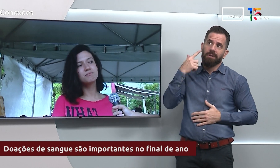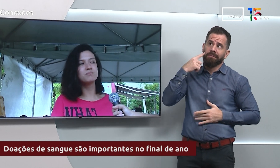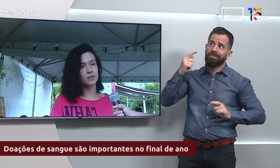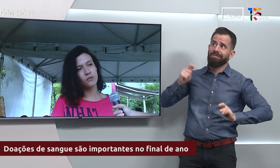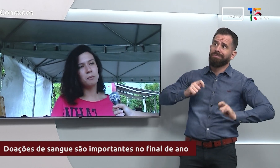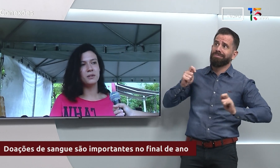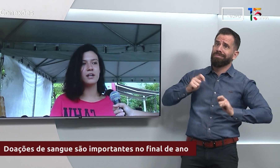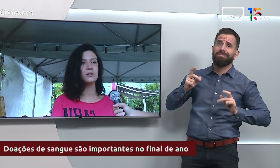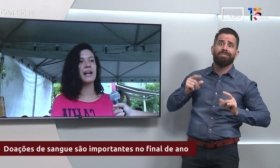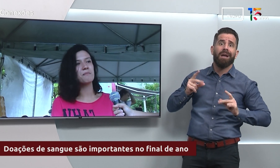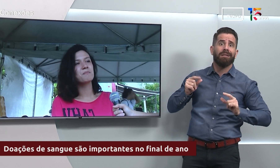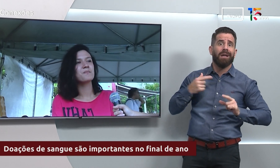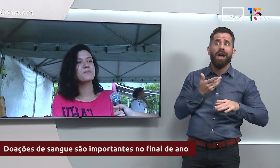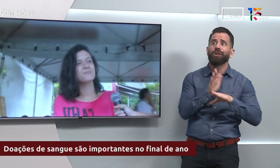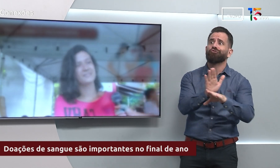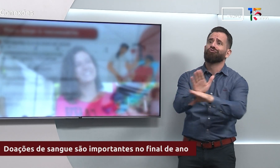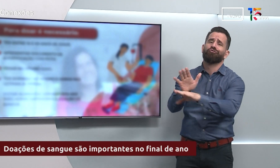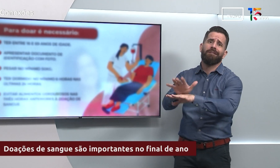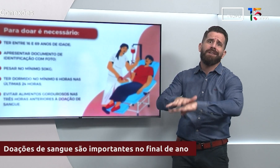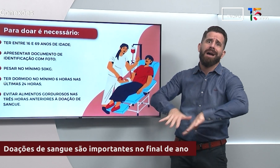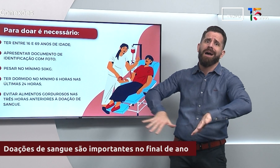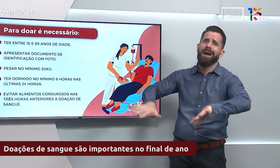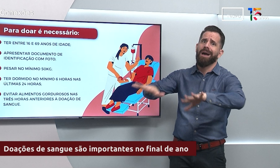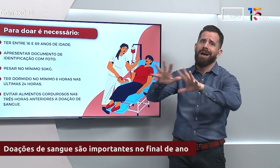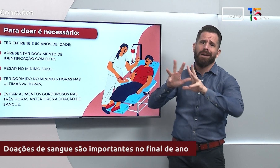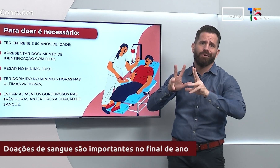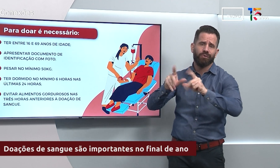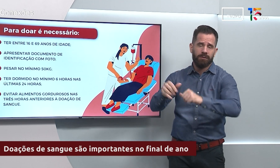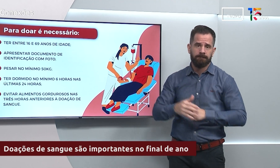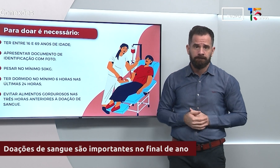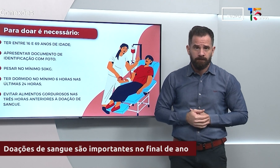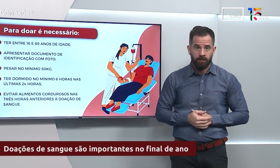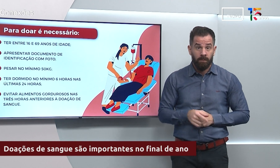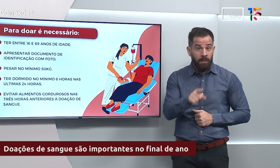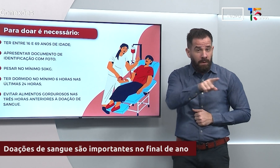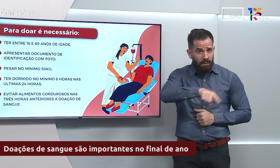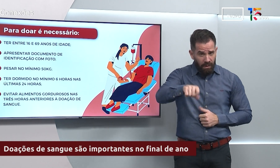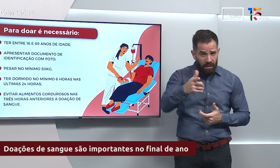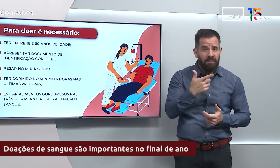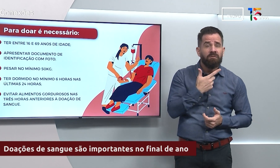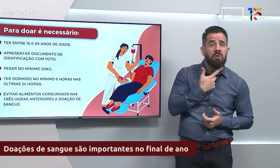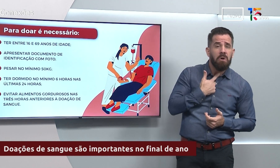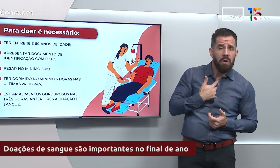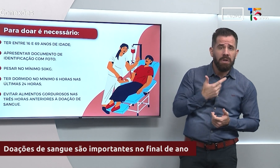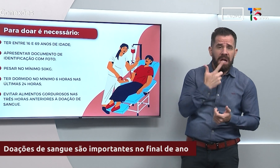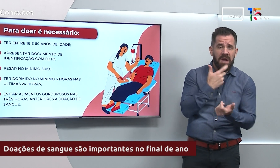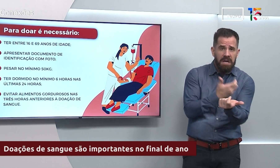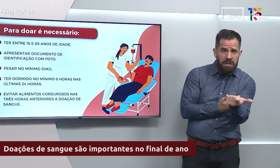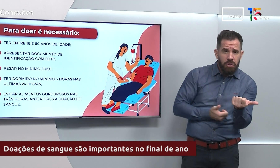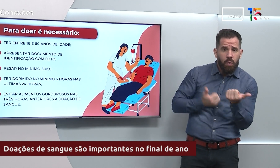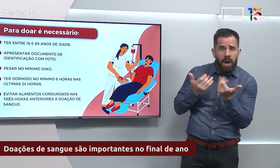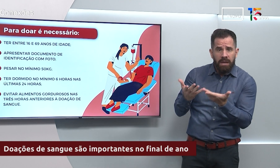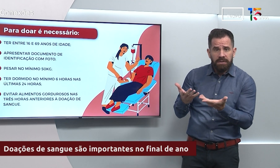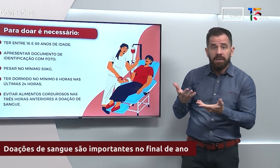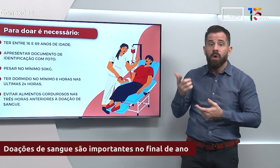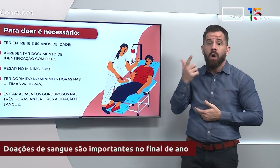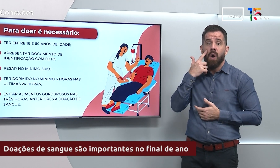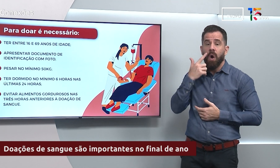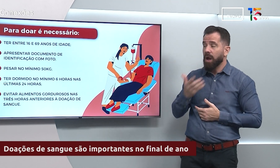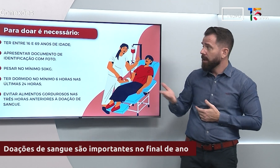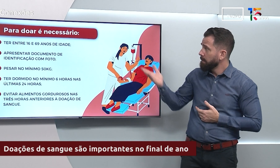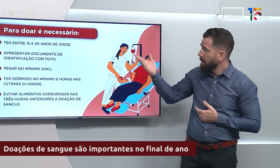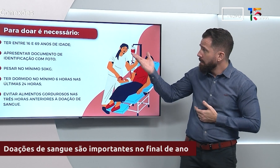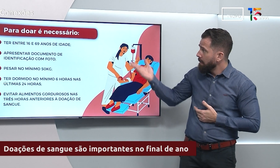que eu vou poder ajudar. Para ser doador, é necessário ter entre 16 e 69 anos de idade.